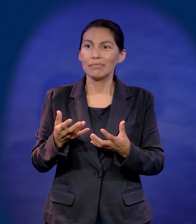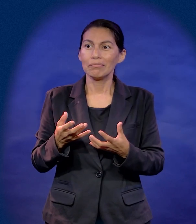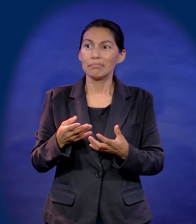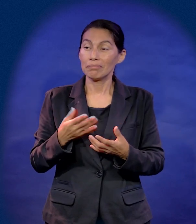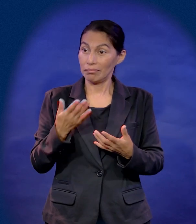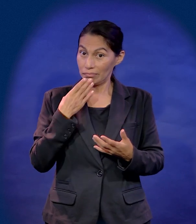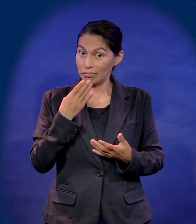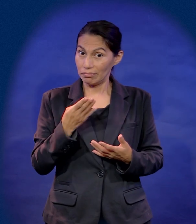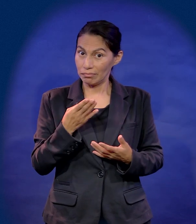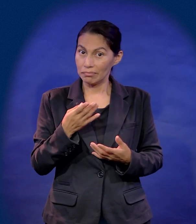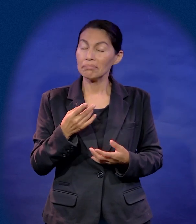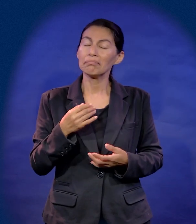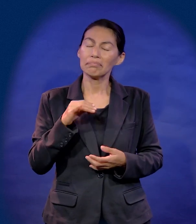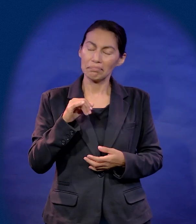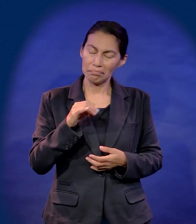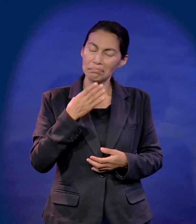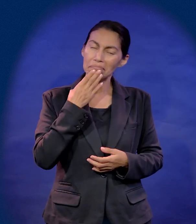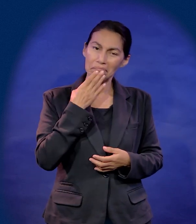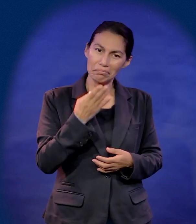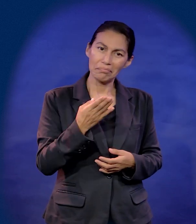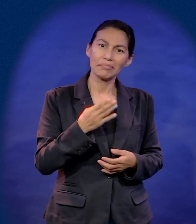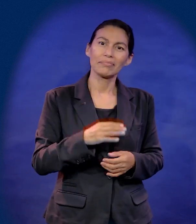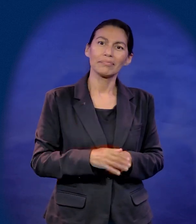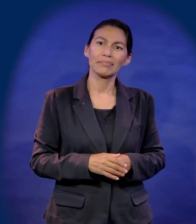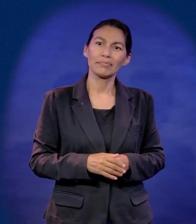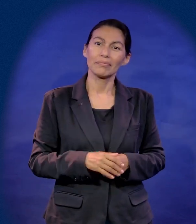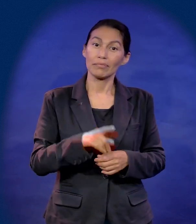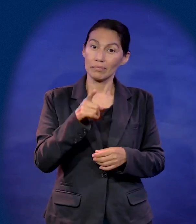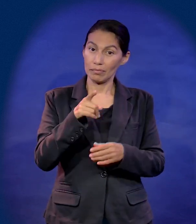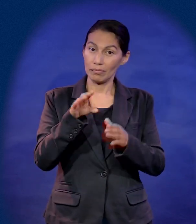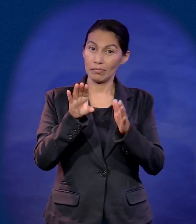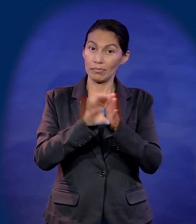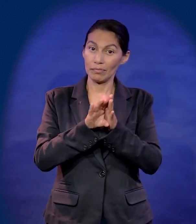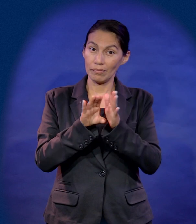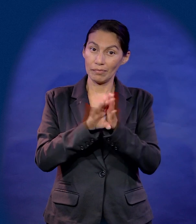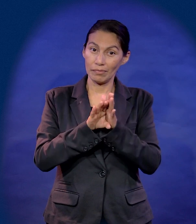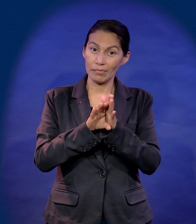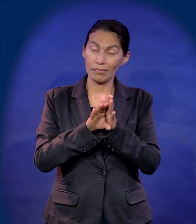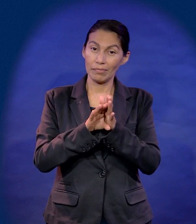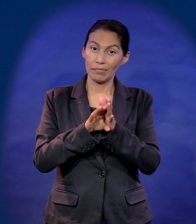Y los amigos, ¿cómo te fue hoy? Bien.